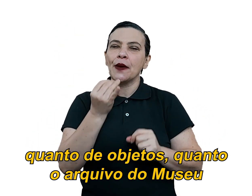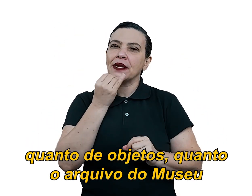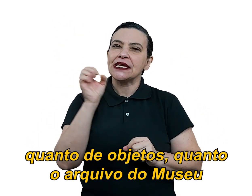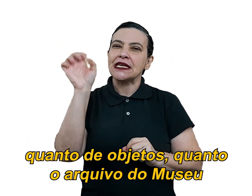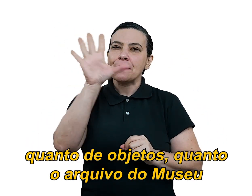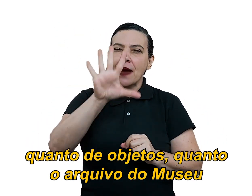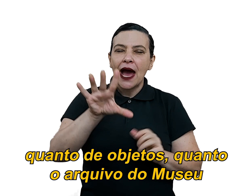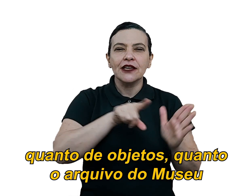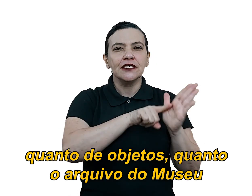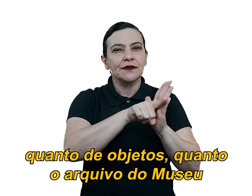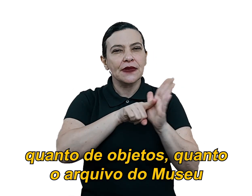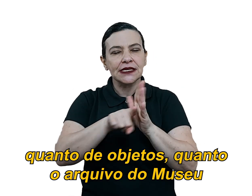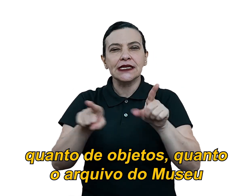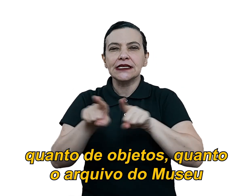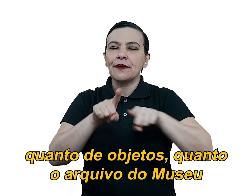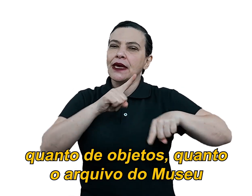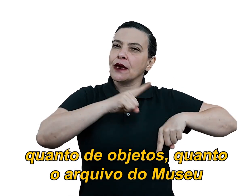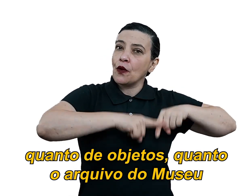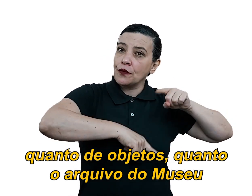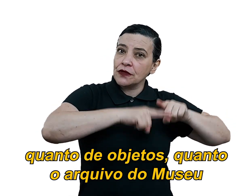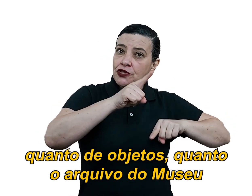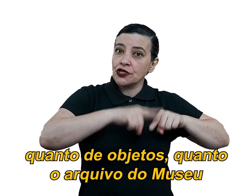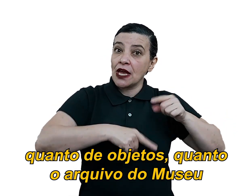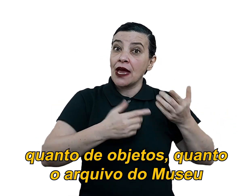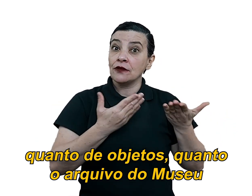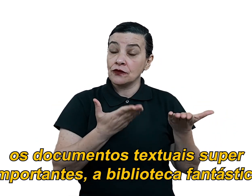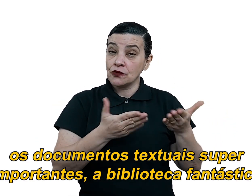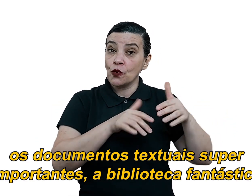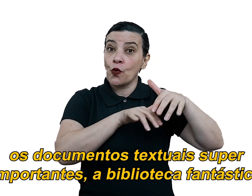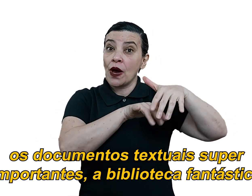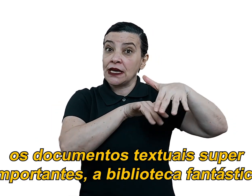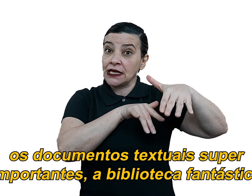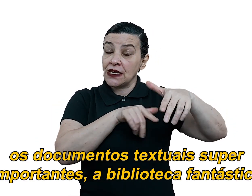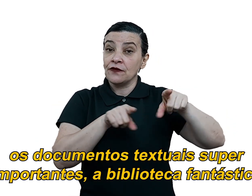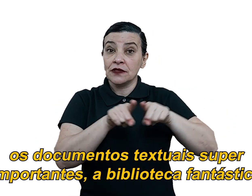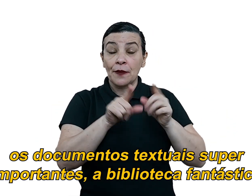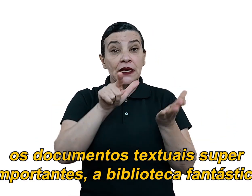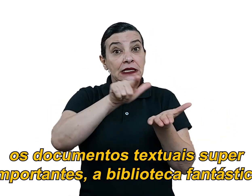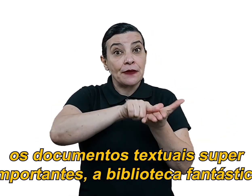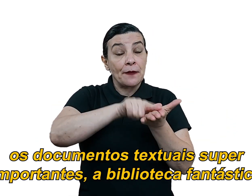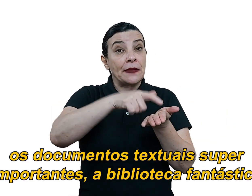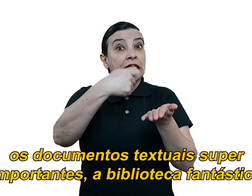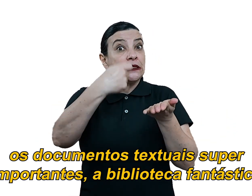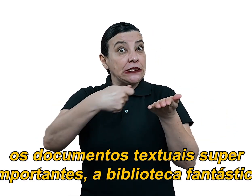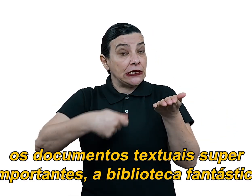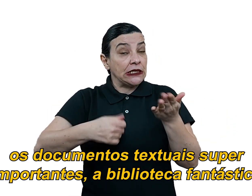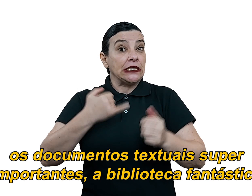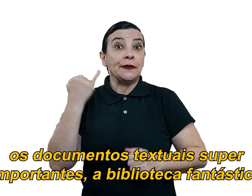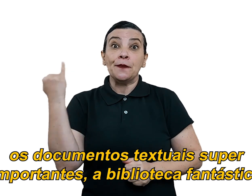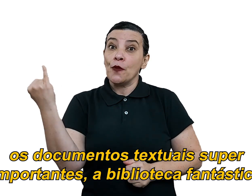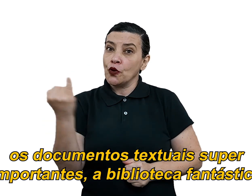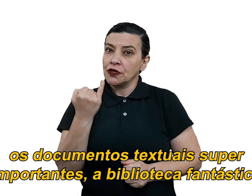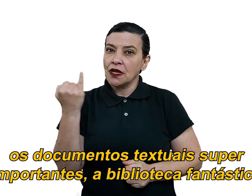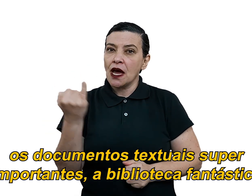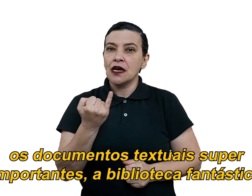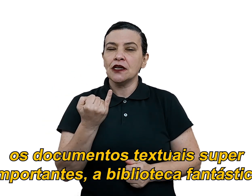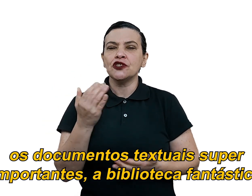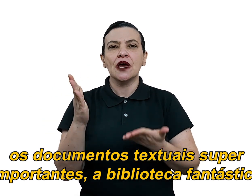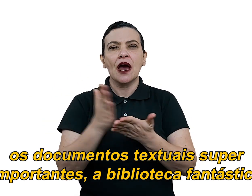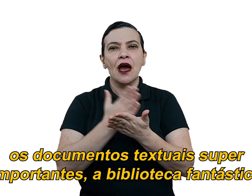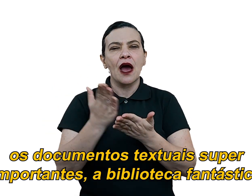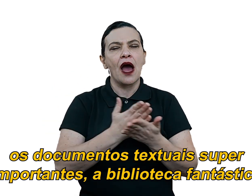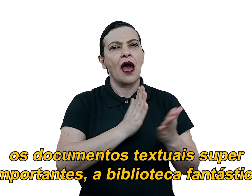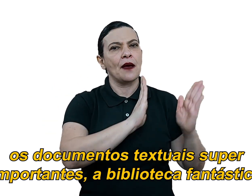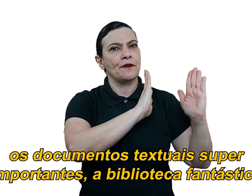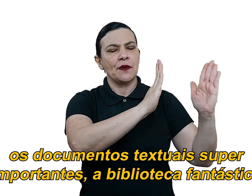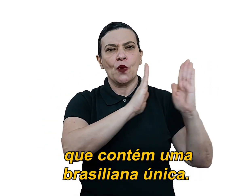iconografia, quanto de objetos, quanto o arquivo do museu, os documentos textuais super importantes, a